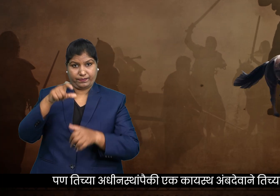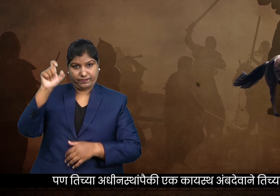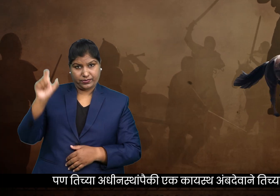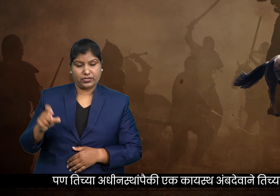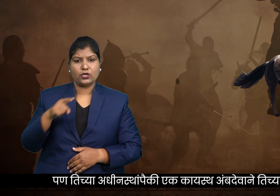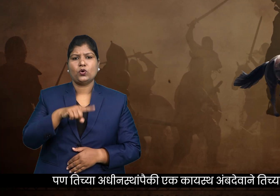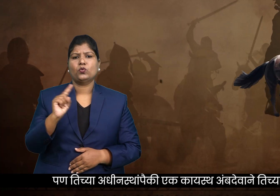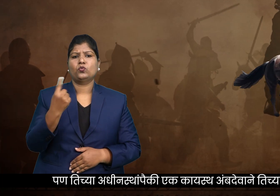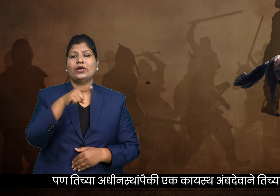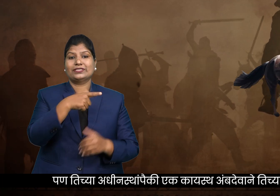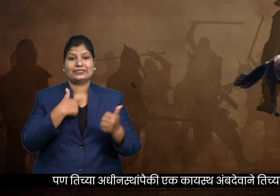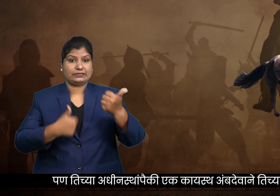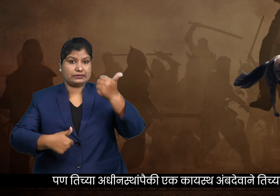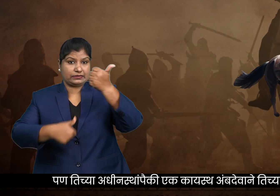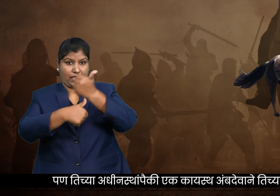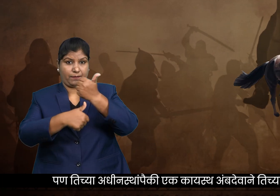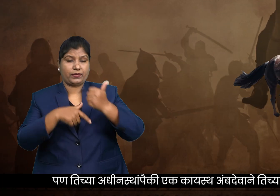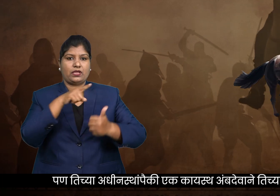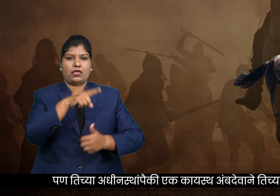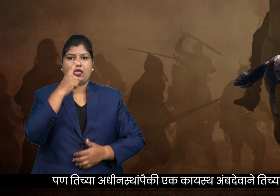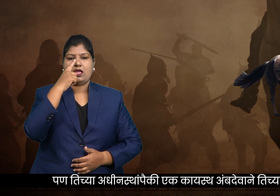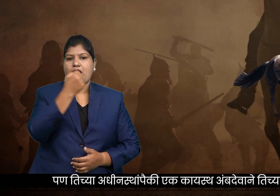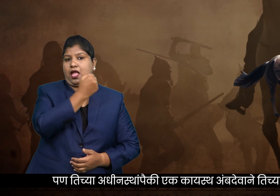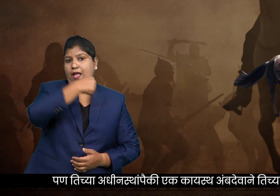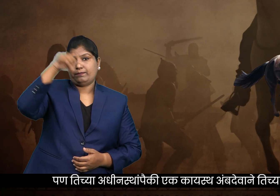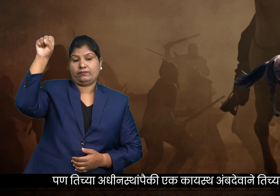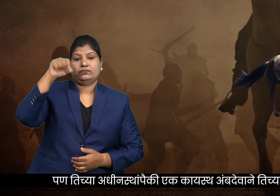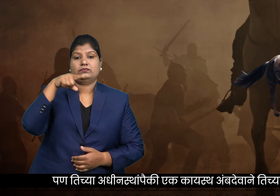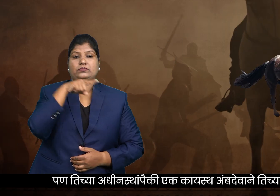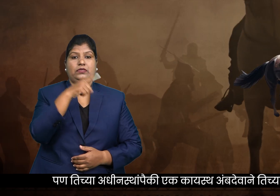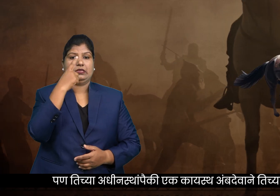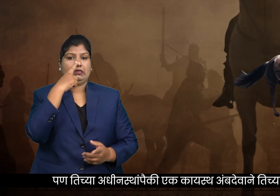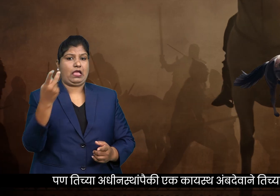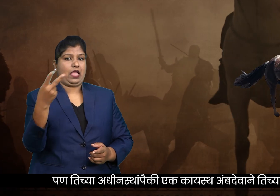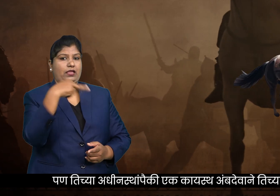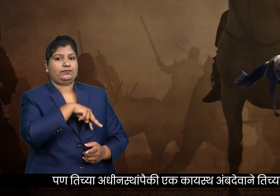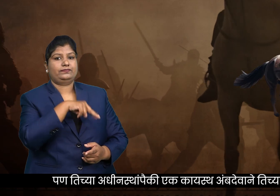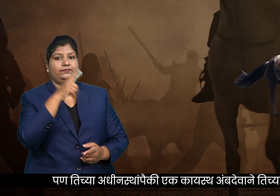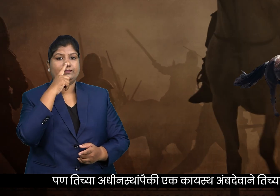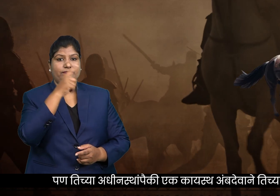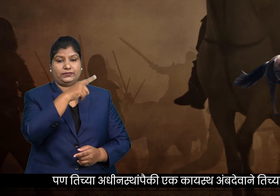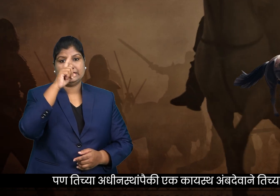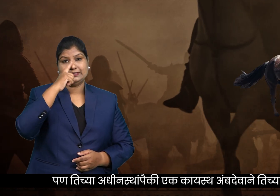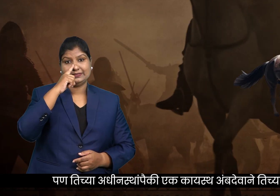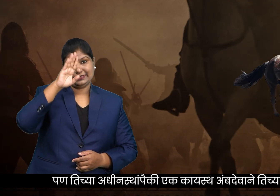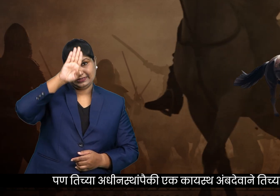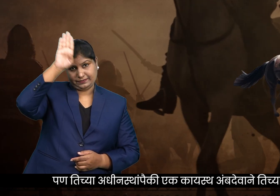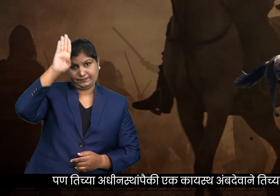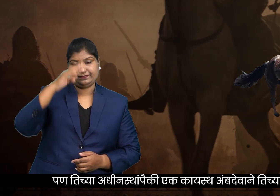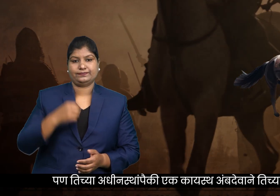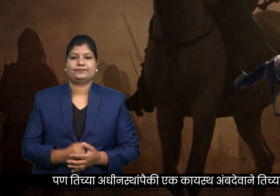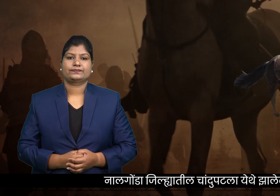अधीनस्थापकांपैकी एक कायस्थ अंबदेवाने तिच्या विरुद्ध बंड केले.